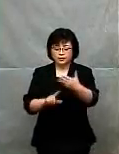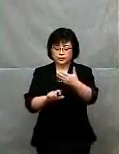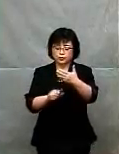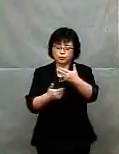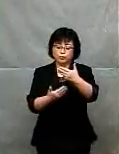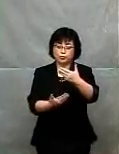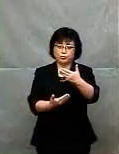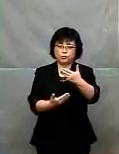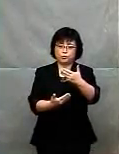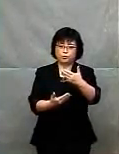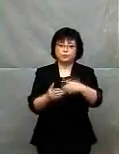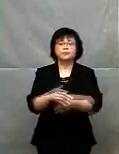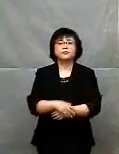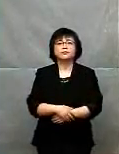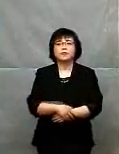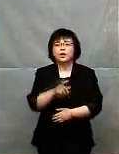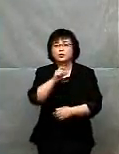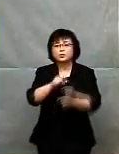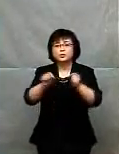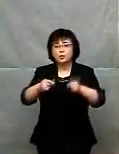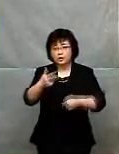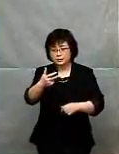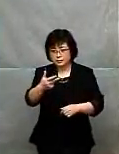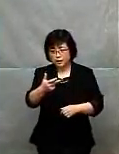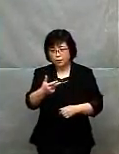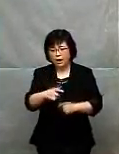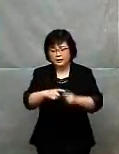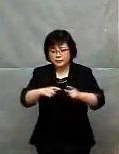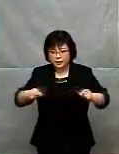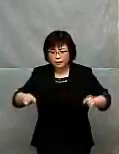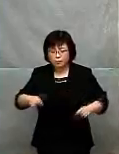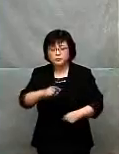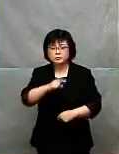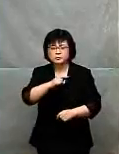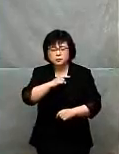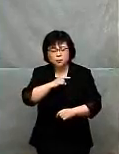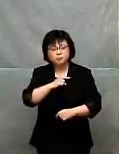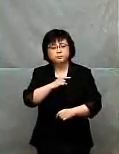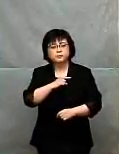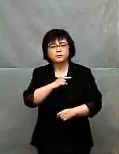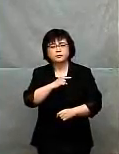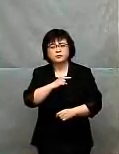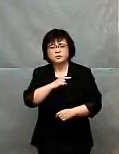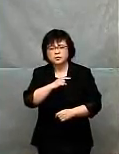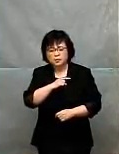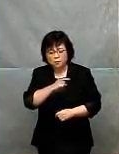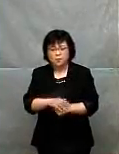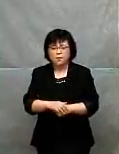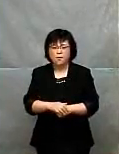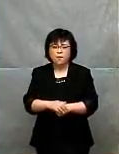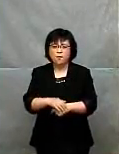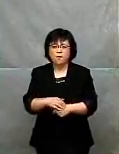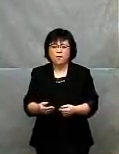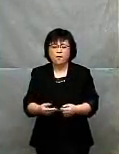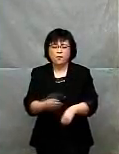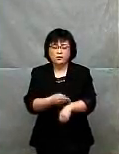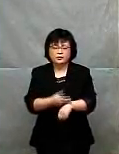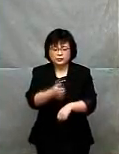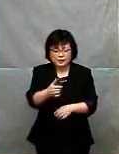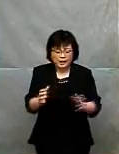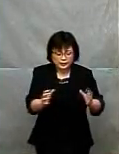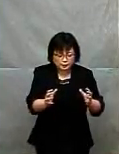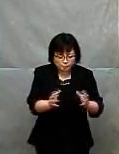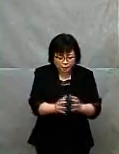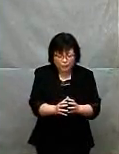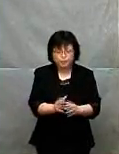19日、鶴岡市では全国トップクラスの花火師が競い合う全国デザイン花火